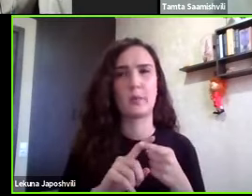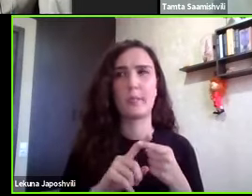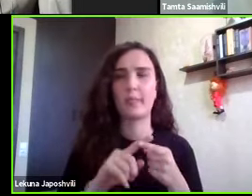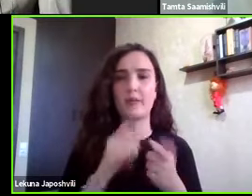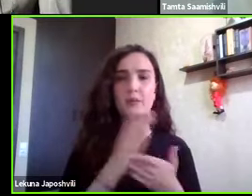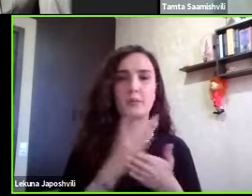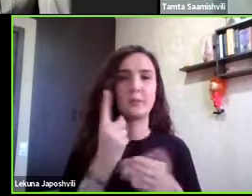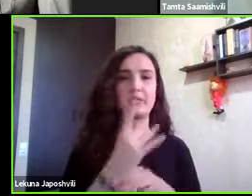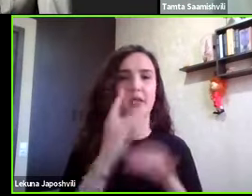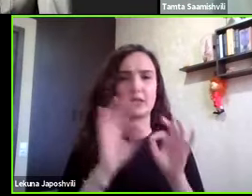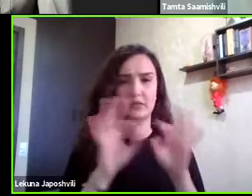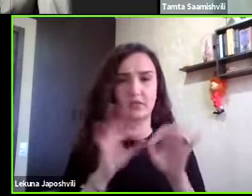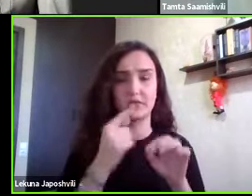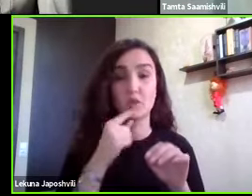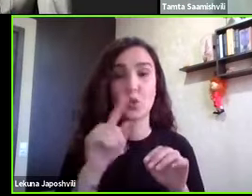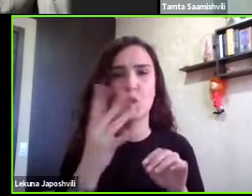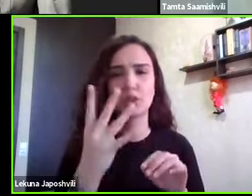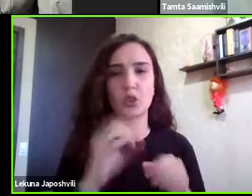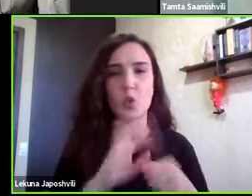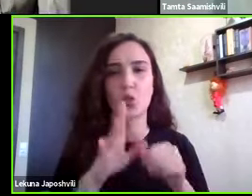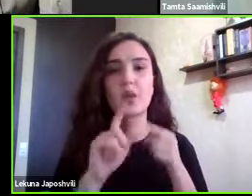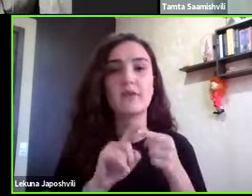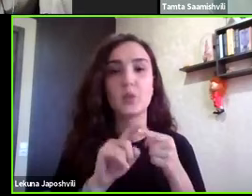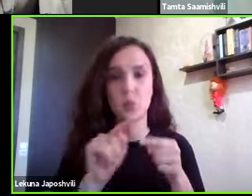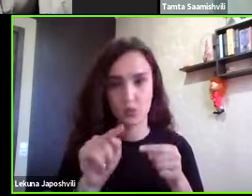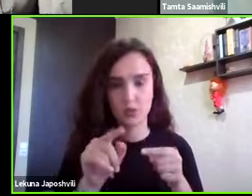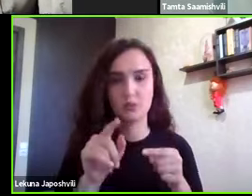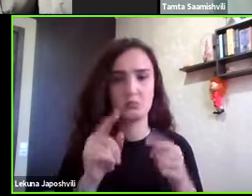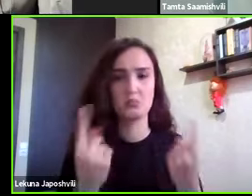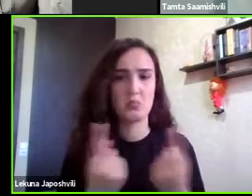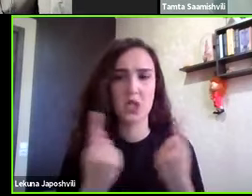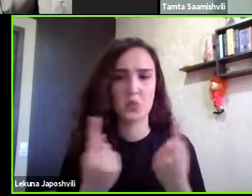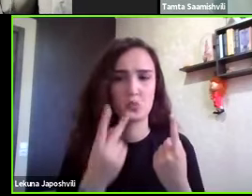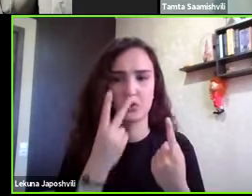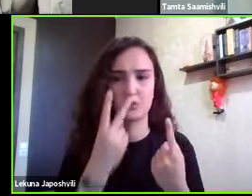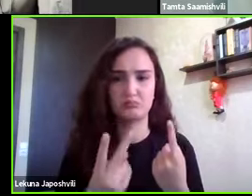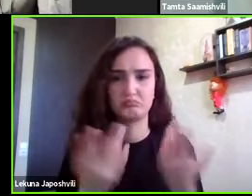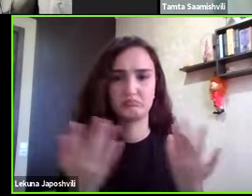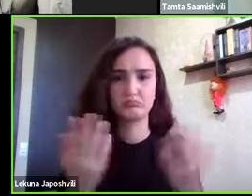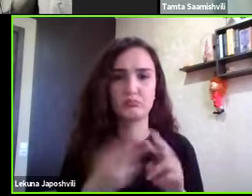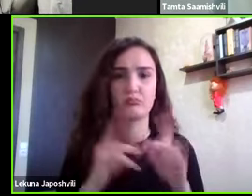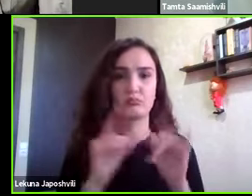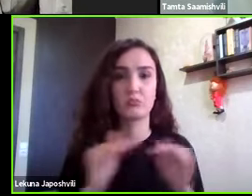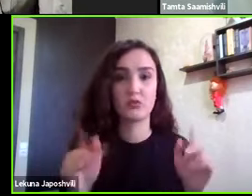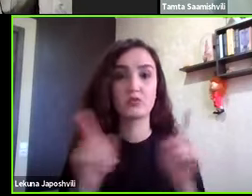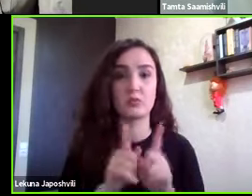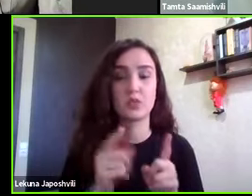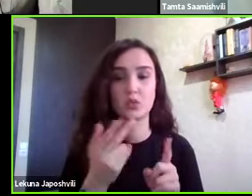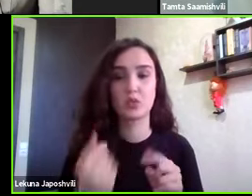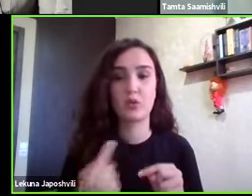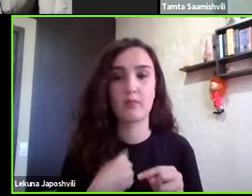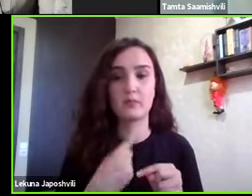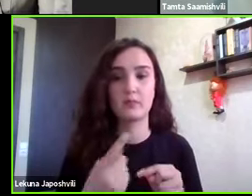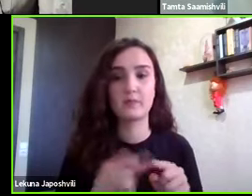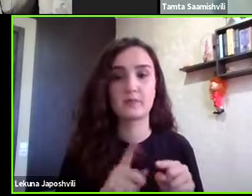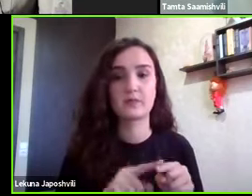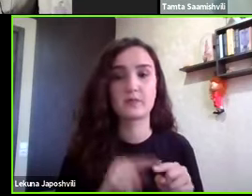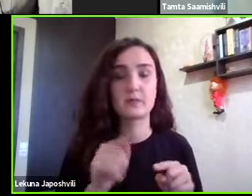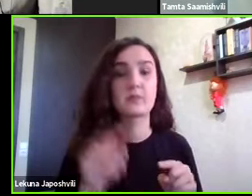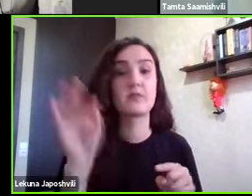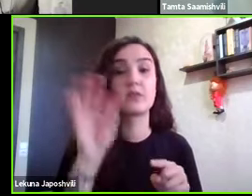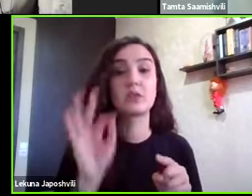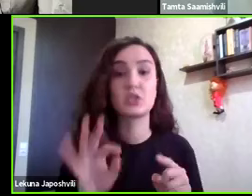პირველად აღნიშნეს, თქვა ის 4 კორონავირუსი, რომელიც ბანალურად ხვდება ხოლმე ჩვენც და ბავშვებს, ხო? ეს ბავშვებს ხშირად